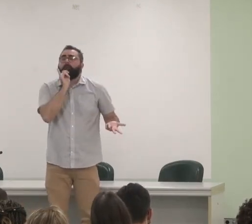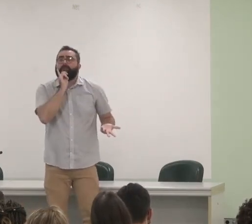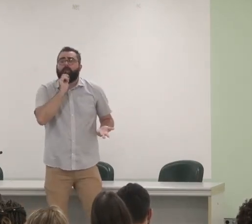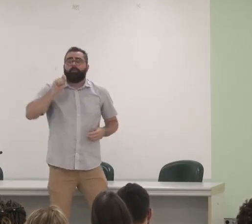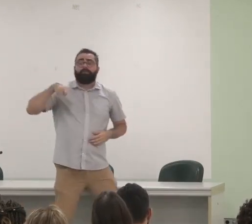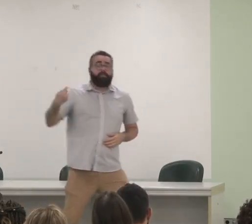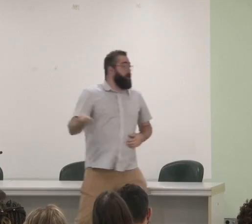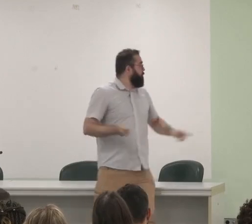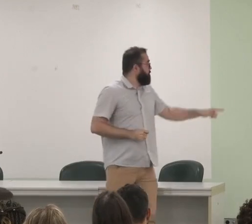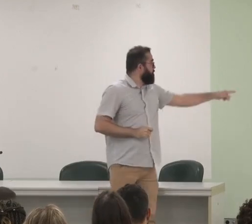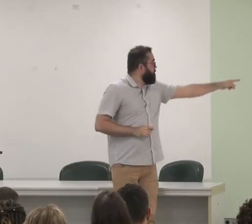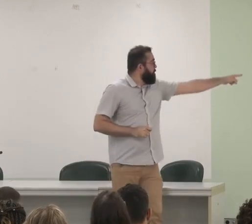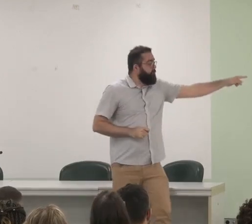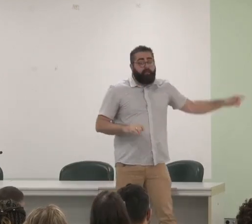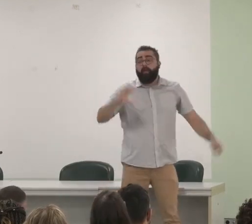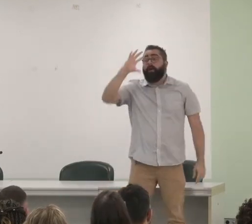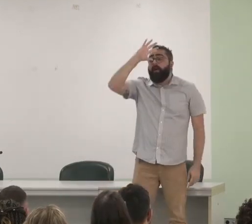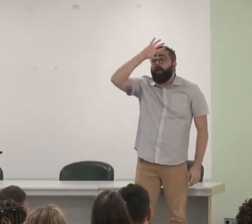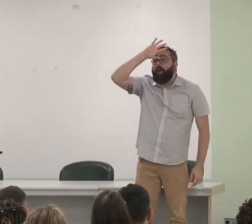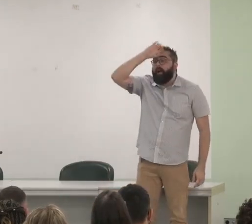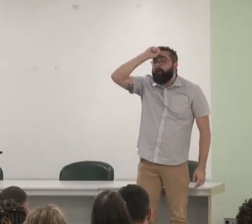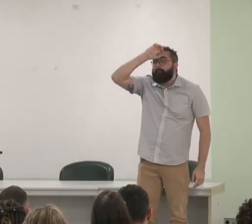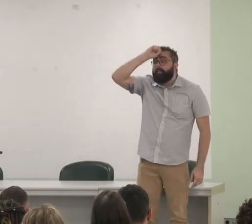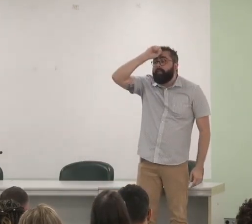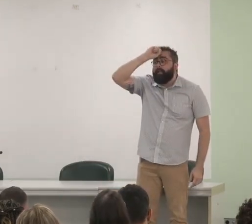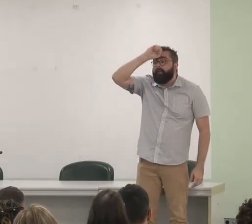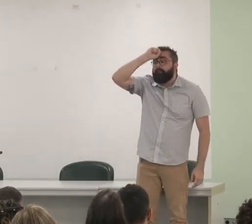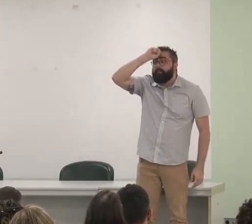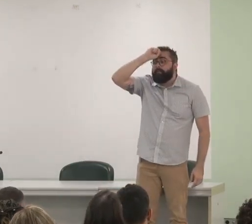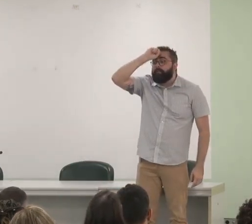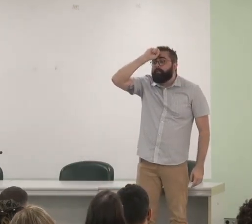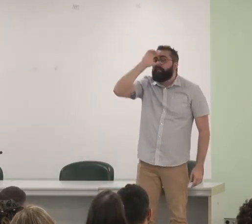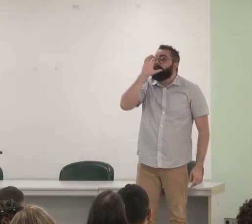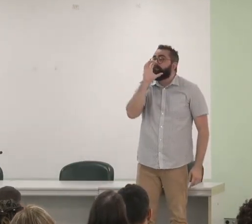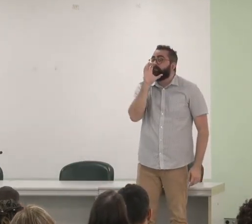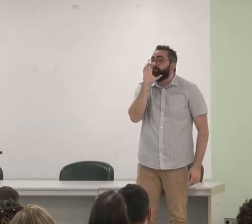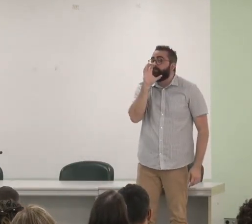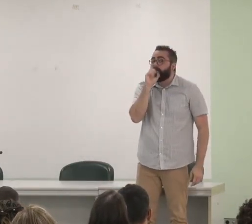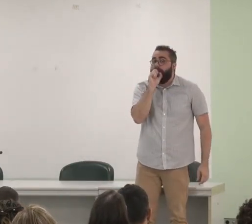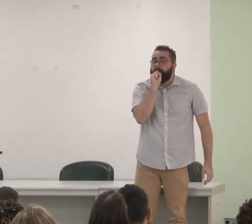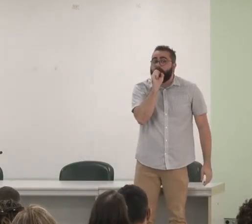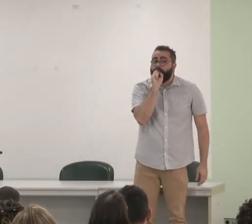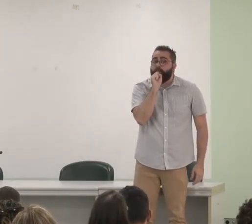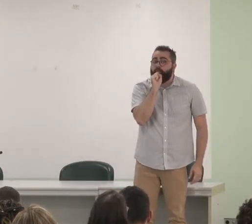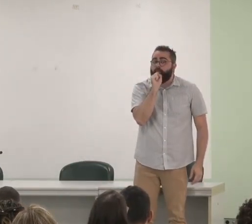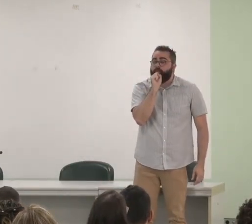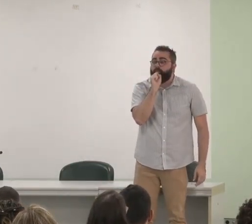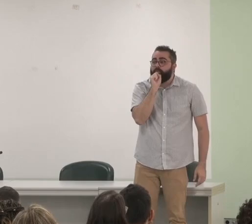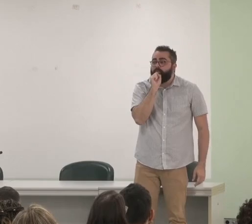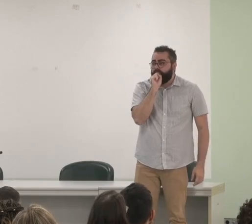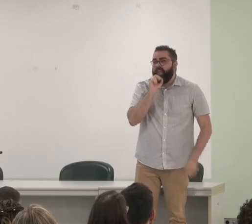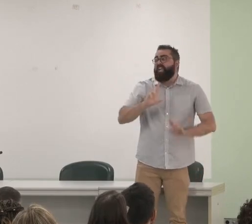a gente conhece pares mínimos. Por exemplo, essas duas palavras, essa que é realizada na testa e essa que é realizada na boca.